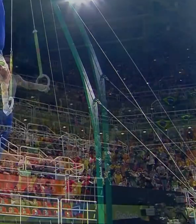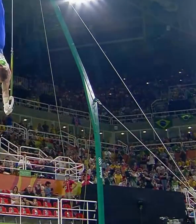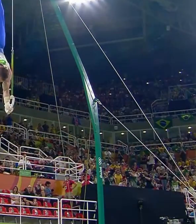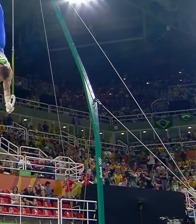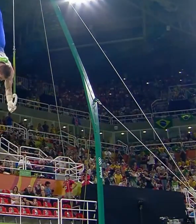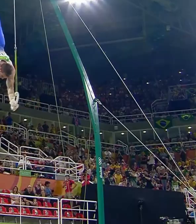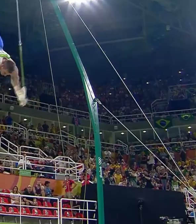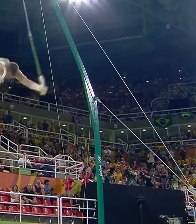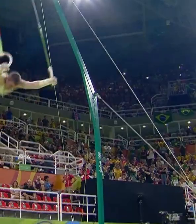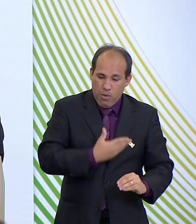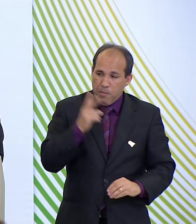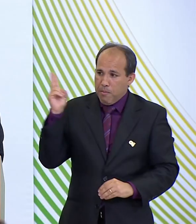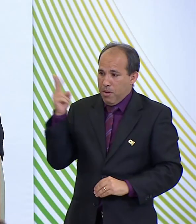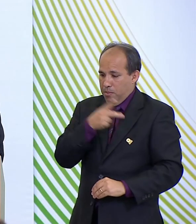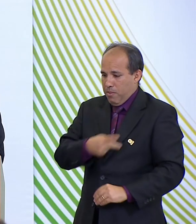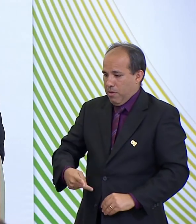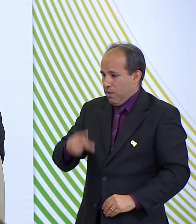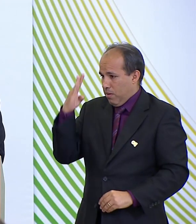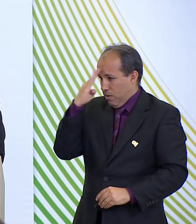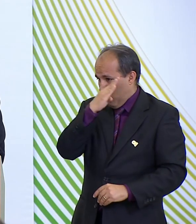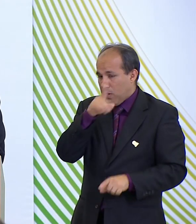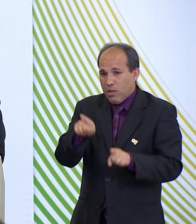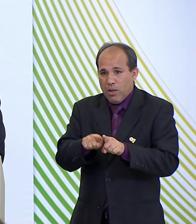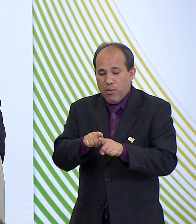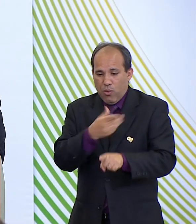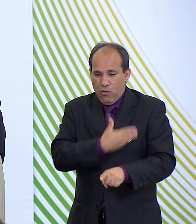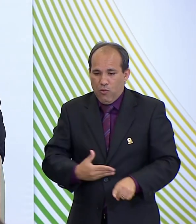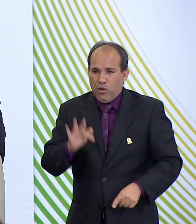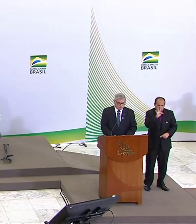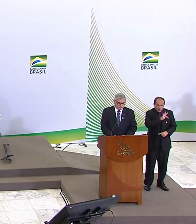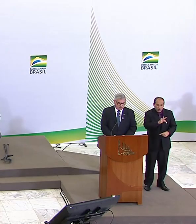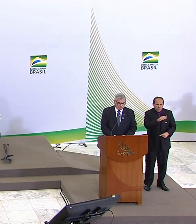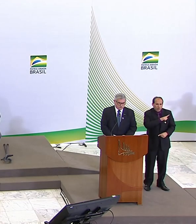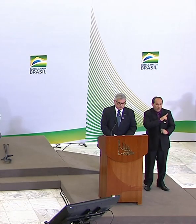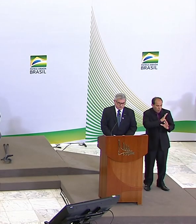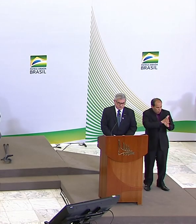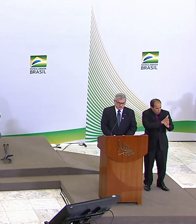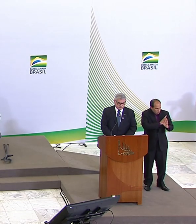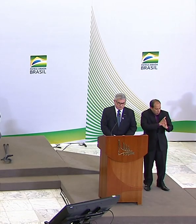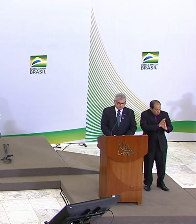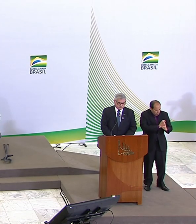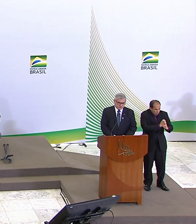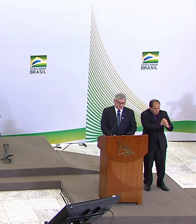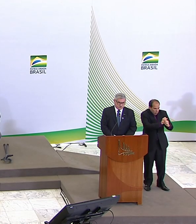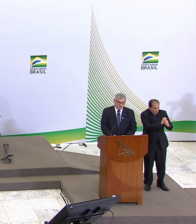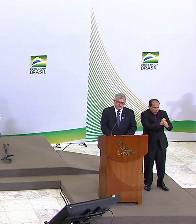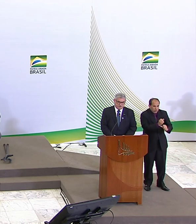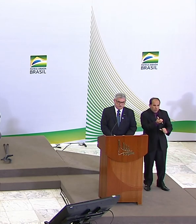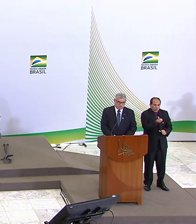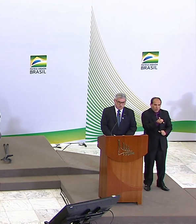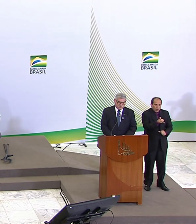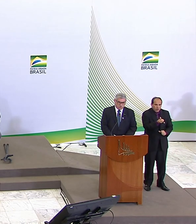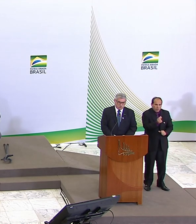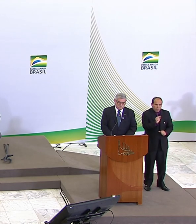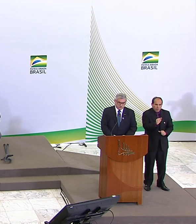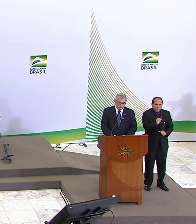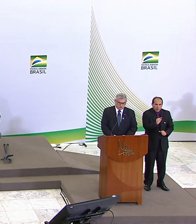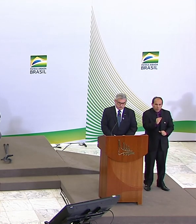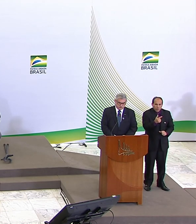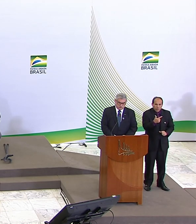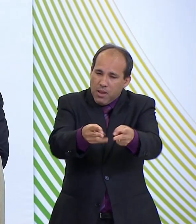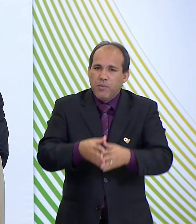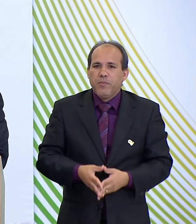R$4.300.000 por atleta por ano. O secretário de Esporte do Ministério da Cidadania destacou a importância desses programas no apoio